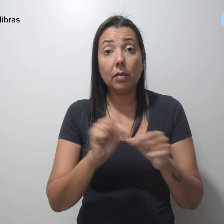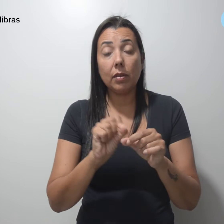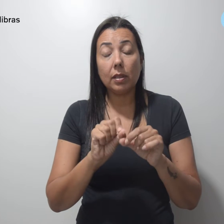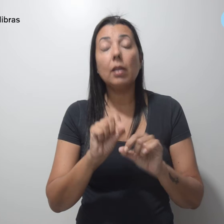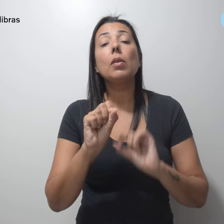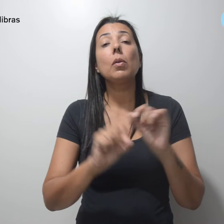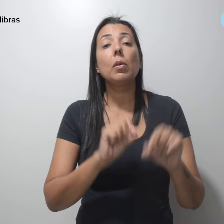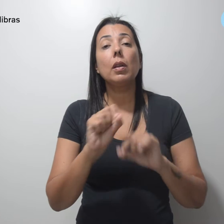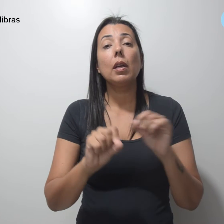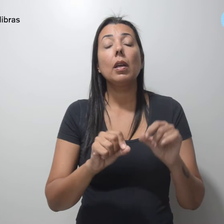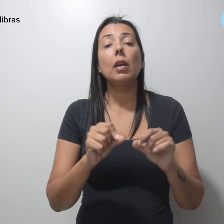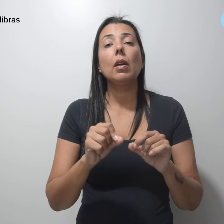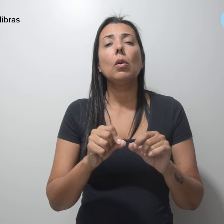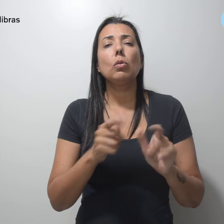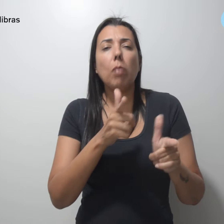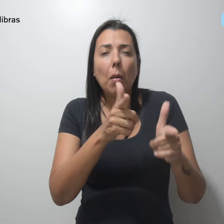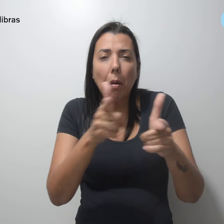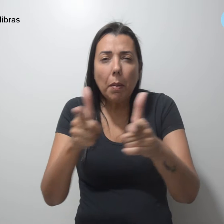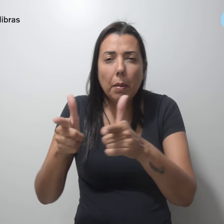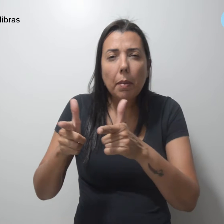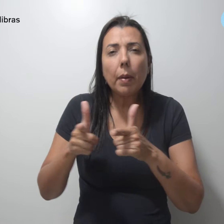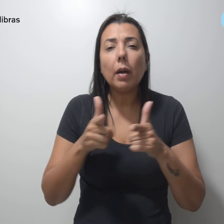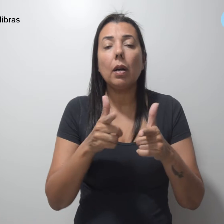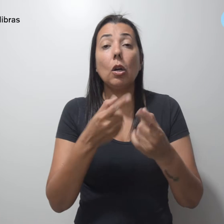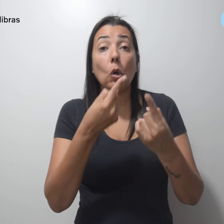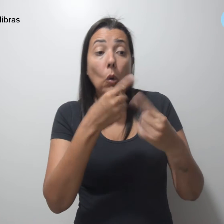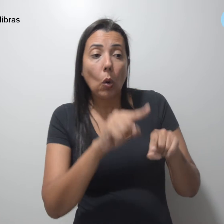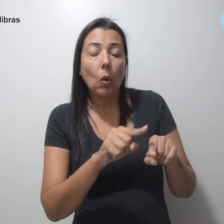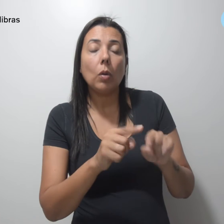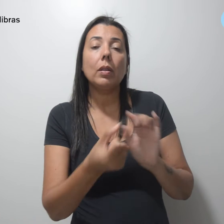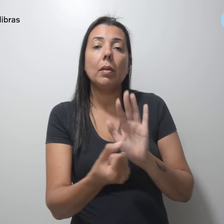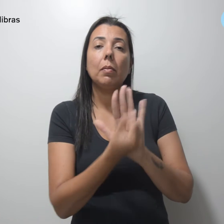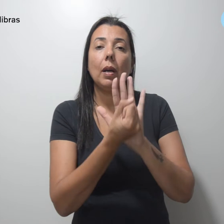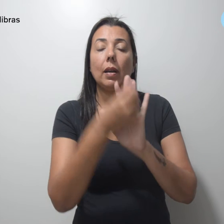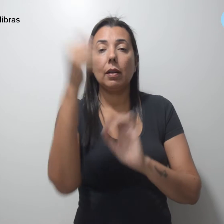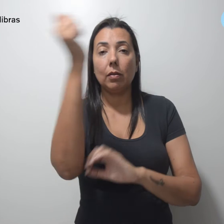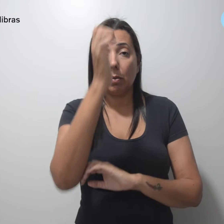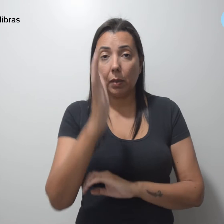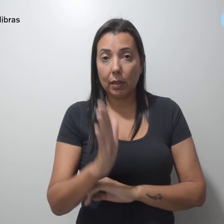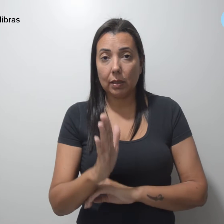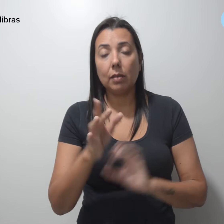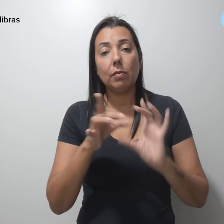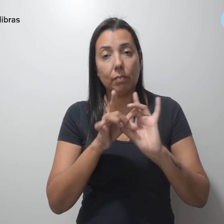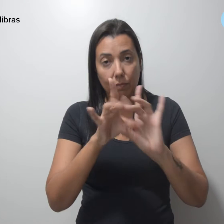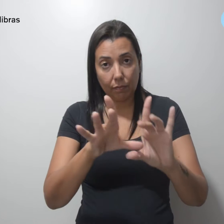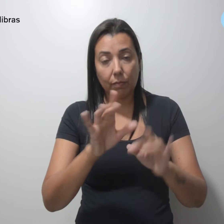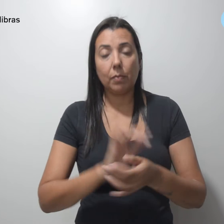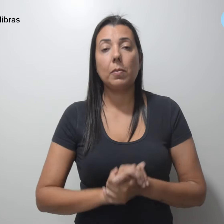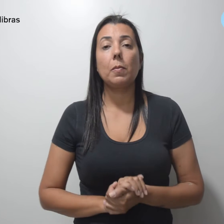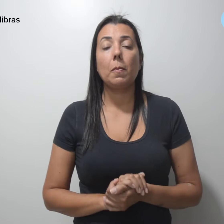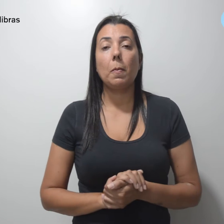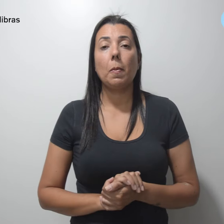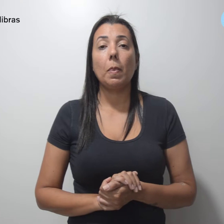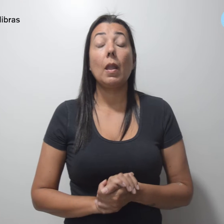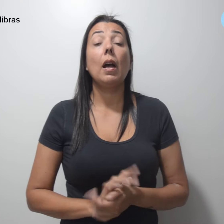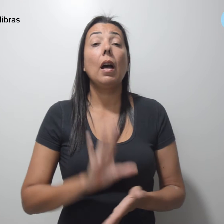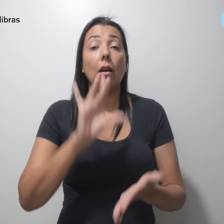atos terroristas contra os símbolos do Estado Democrático de Direito. Afirmamos que